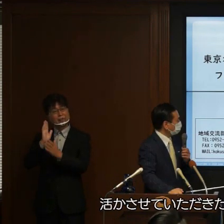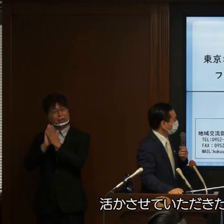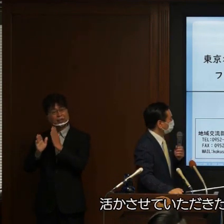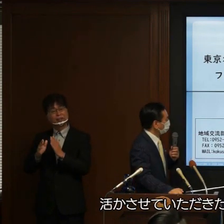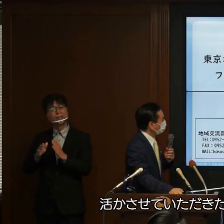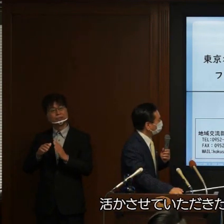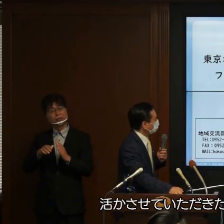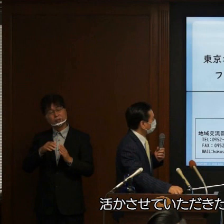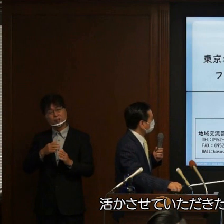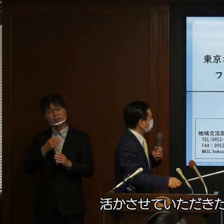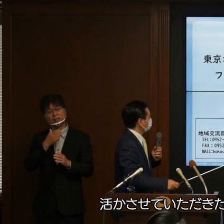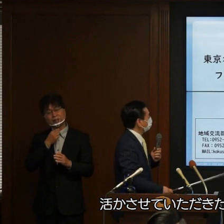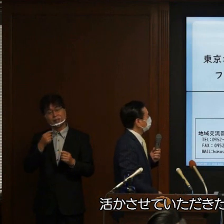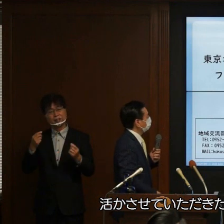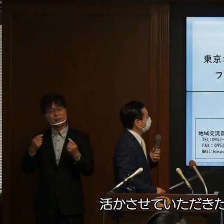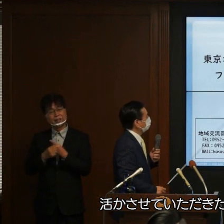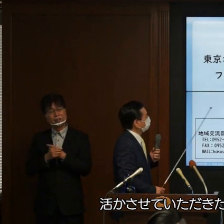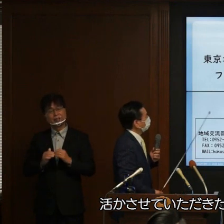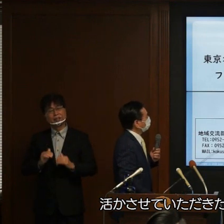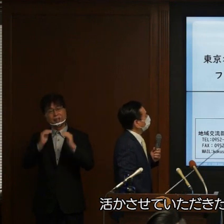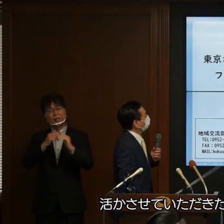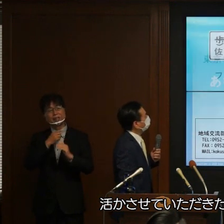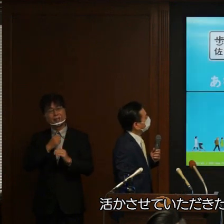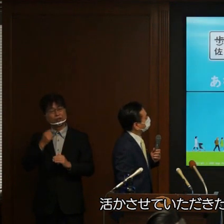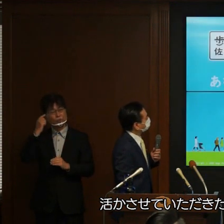せていただきたいと思っております。